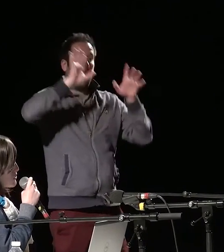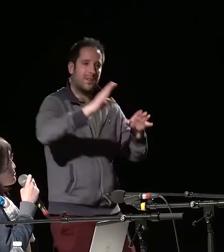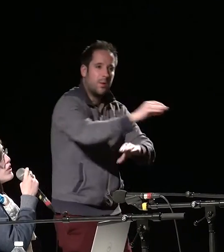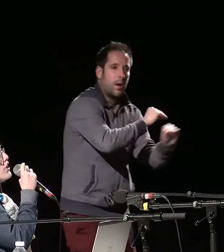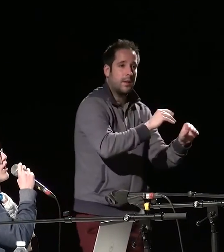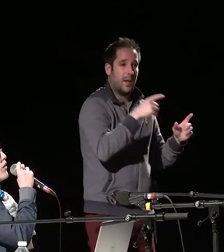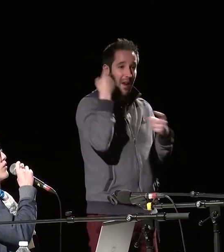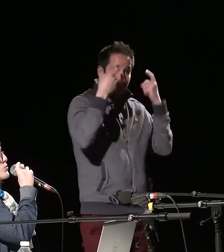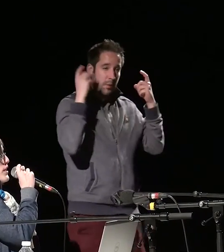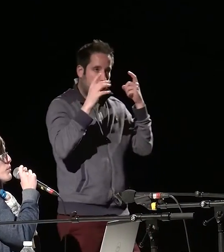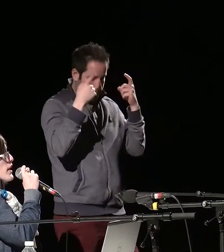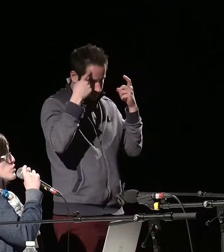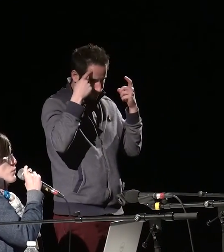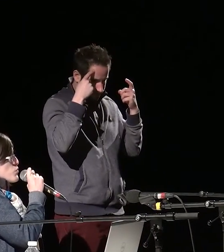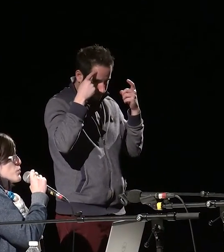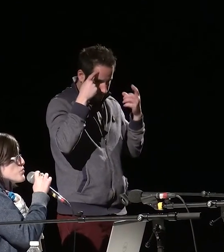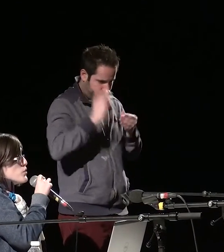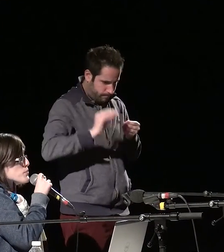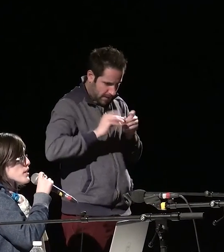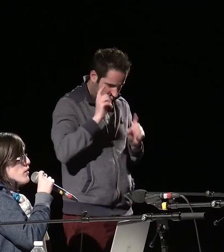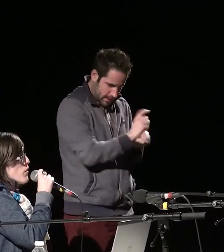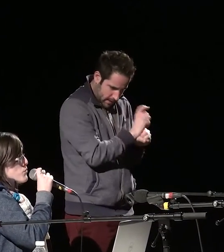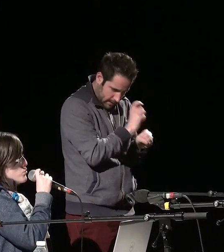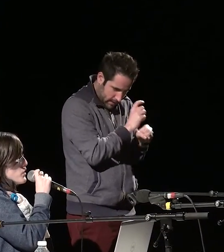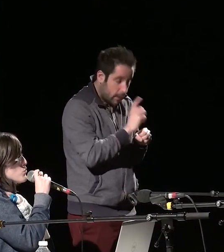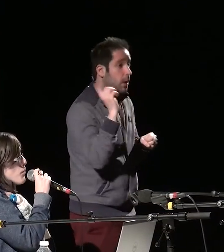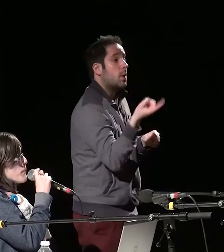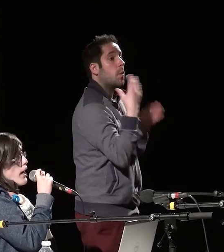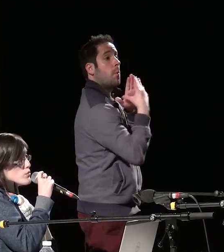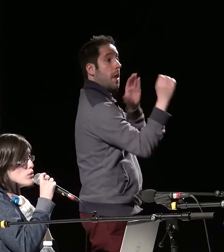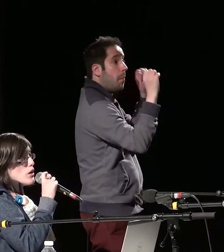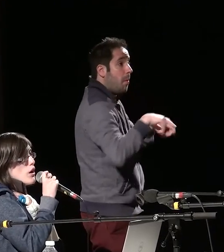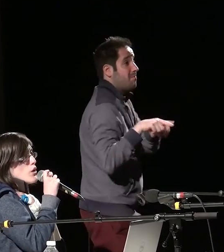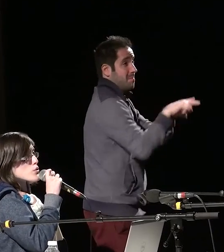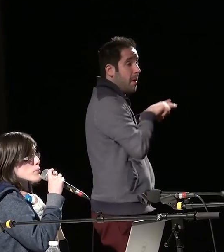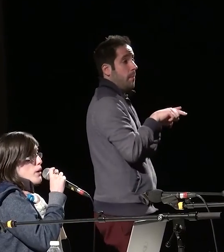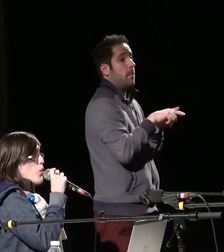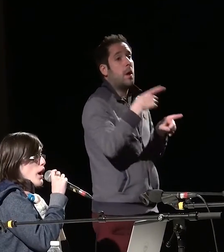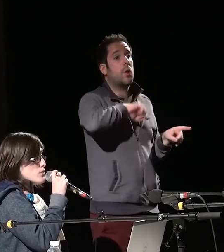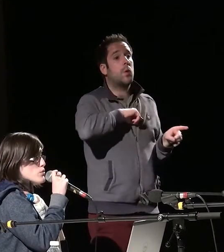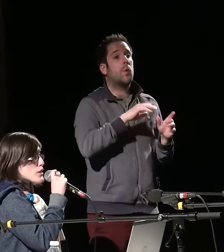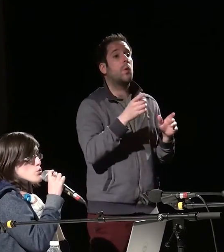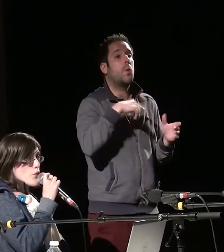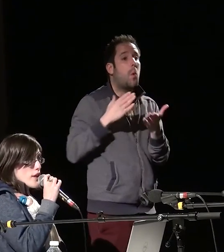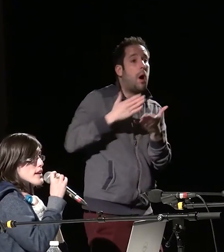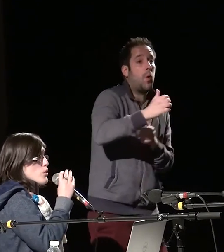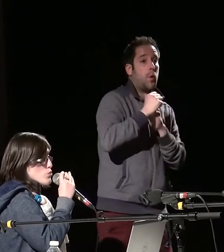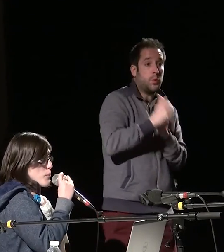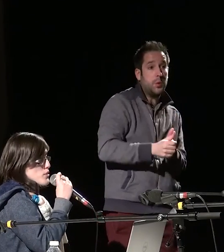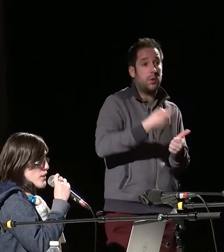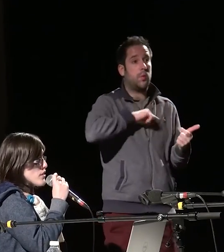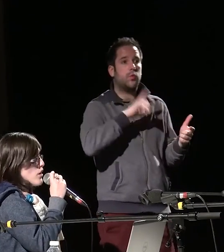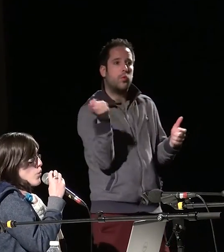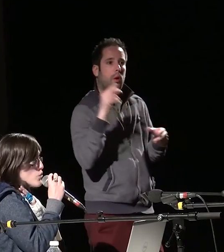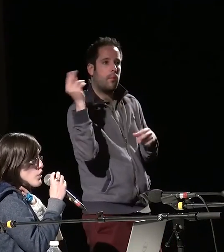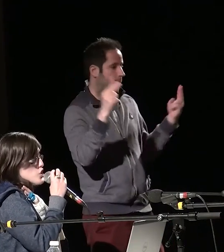critique continue, c'est un modèle, je pense, qu'on peut tous adopter en fonction de nos lectures à nous, de nos parcours à nous, et de toujours faire les allers-retours,